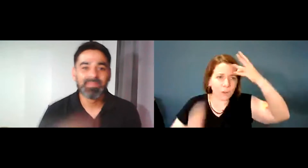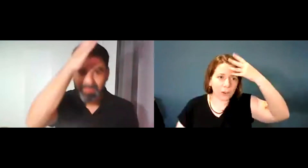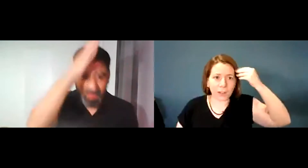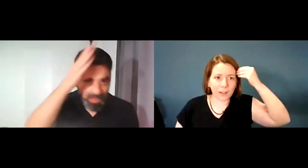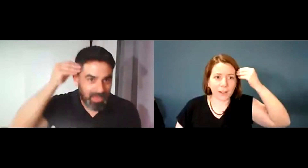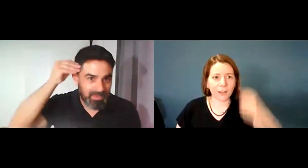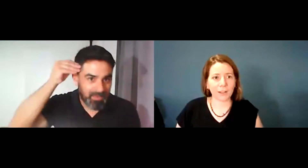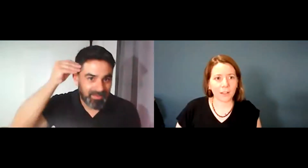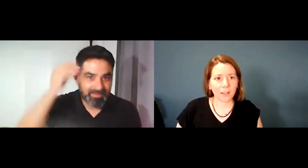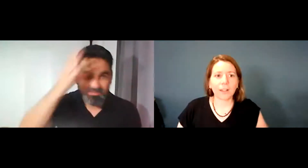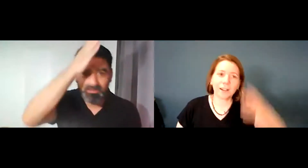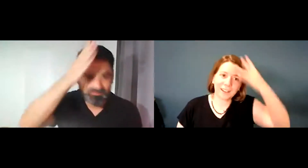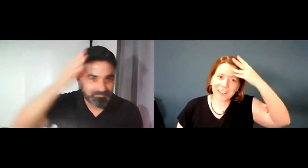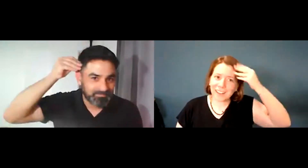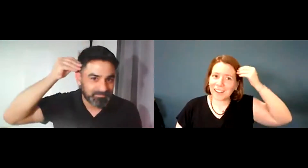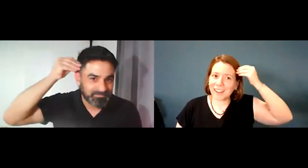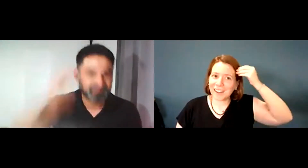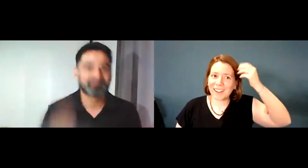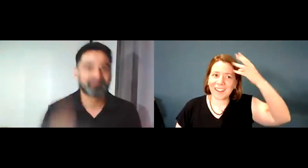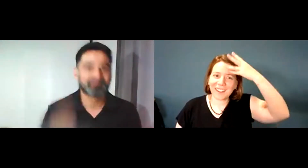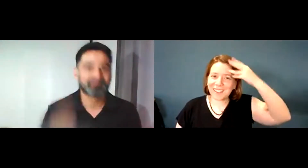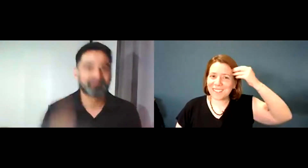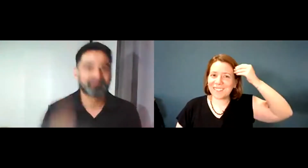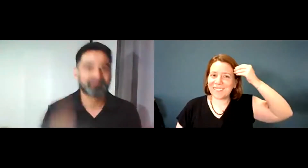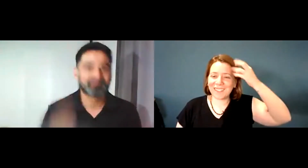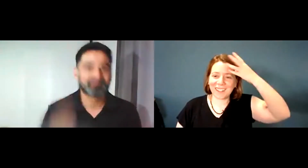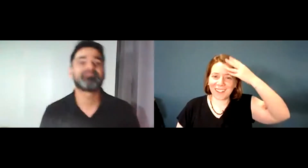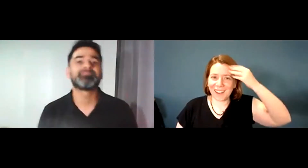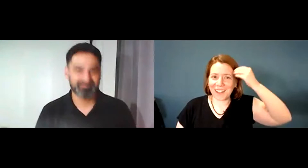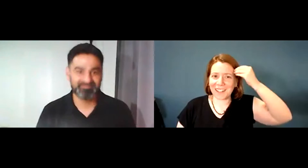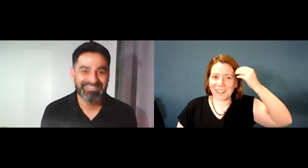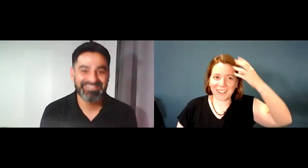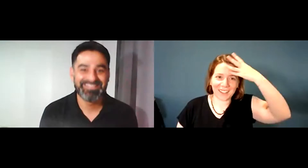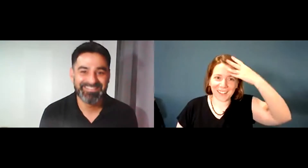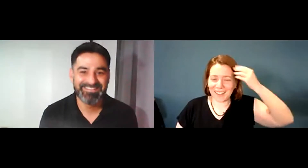Ana? Con una. Con una. Ana.